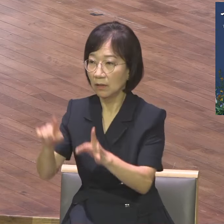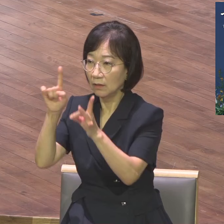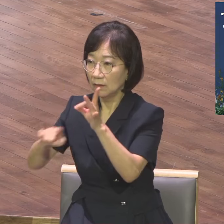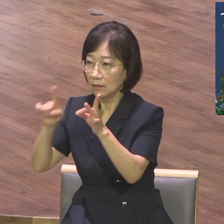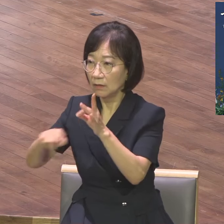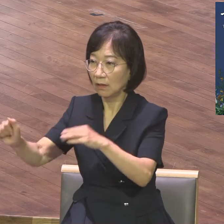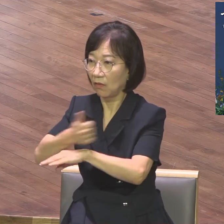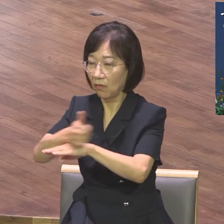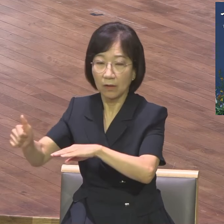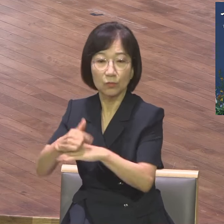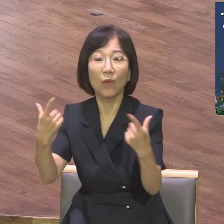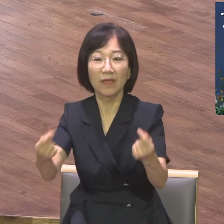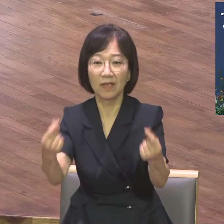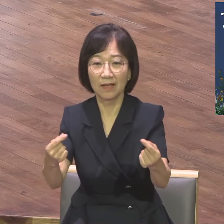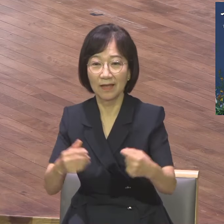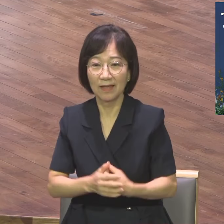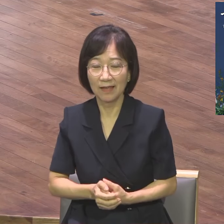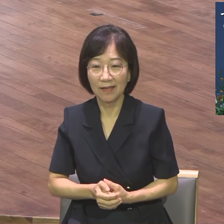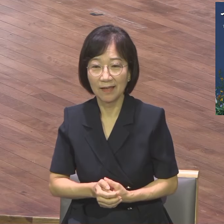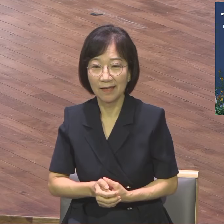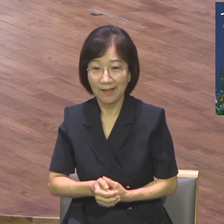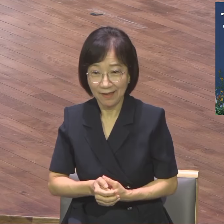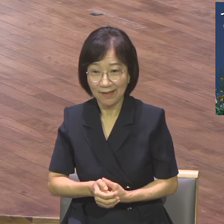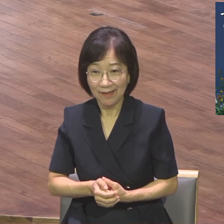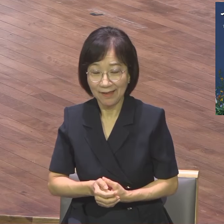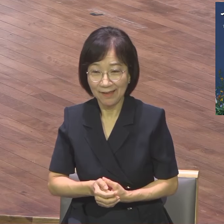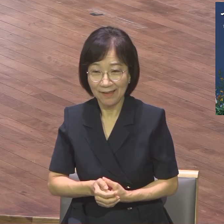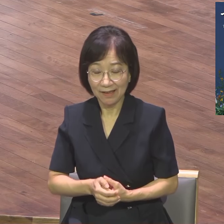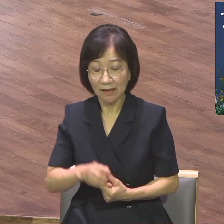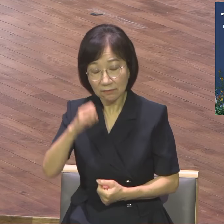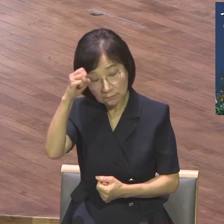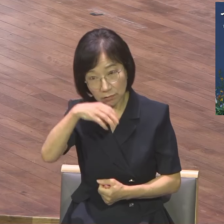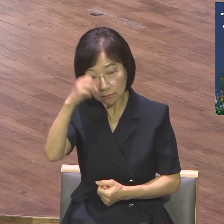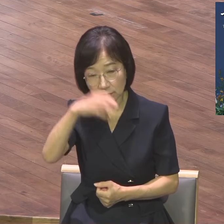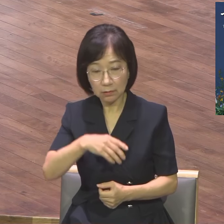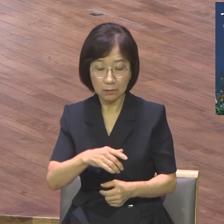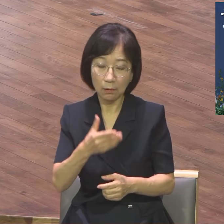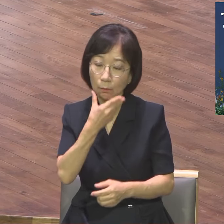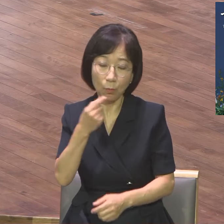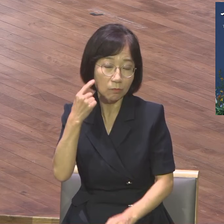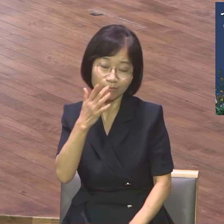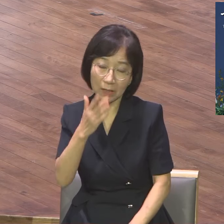영적 본질을 모르고 교회를 다닌다. 종교인들하고 똑같아요.